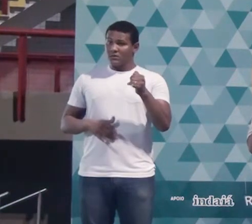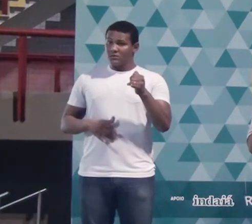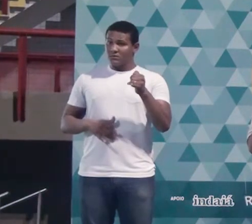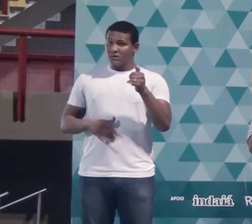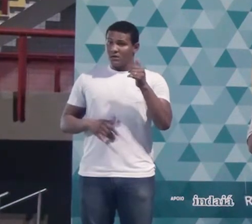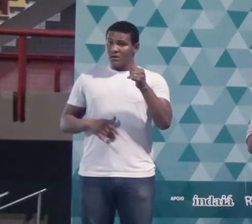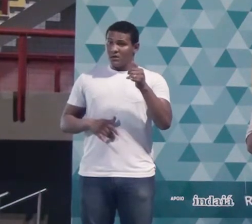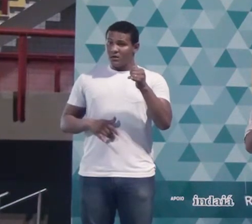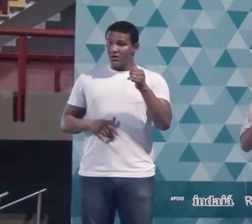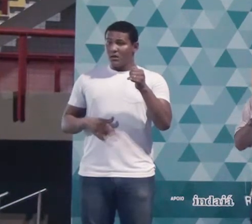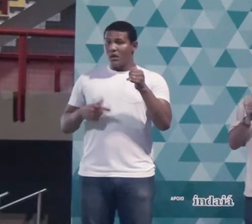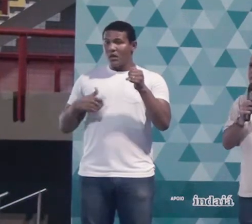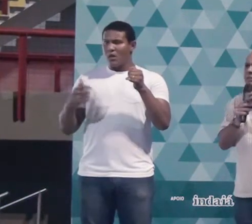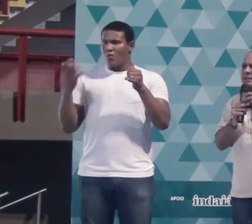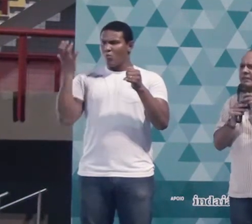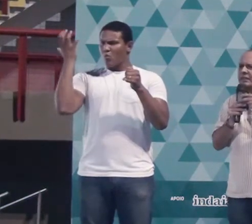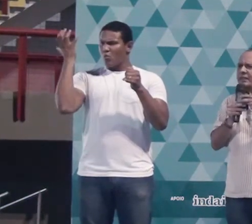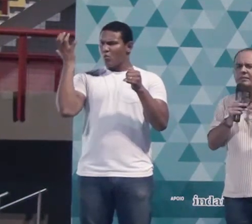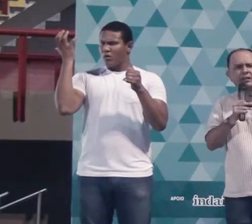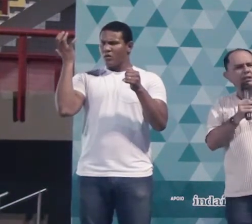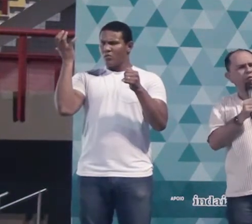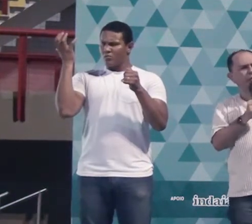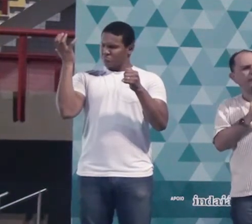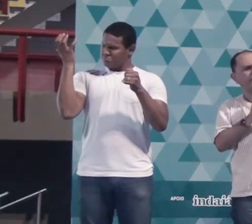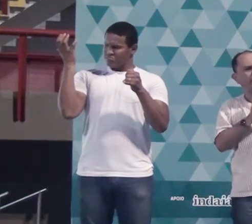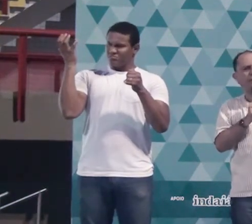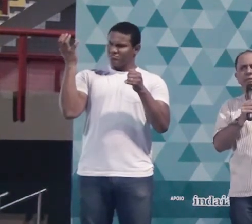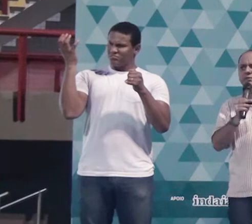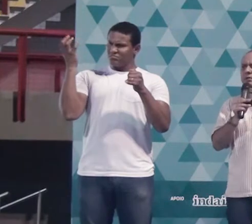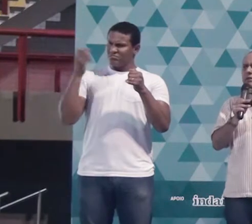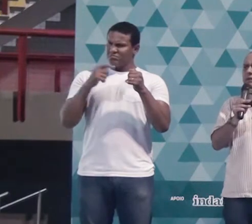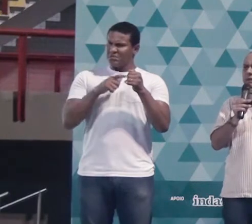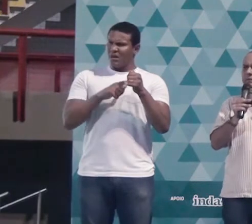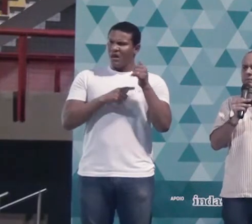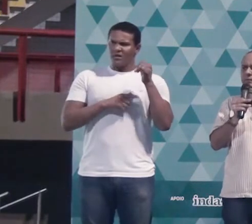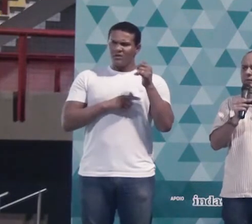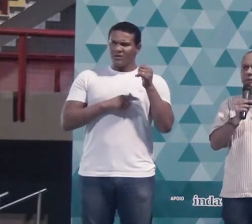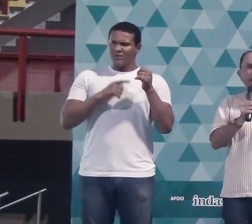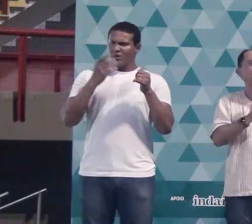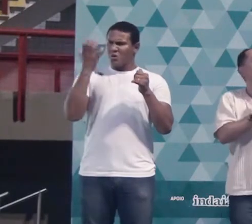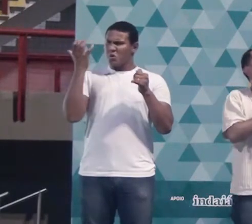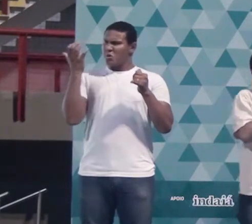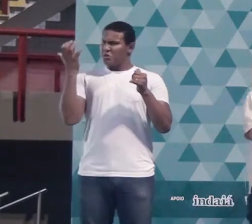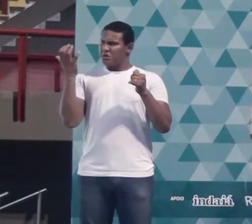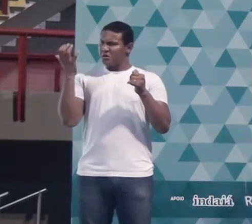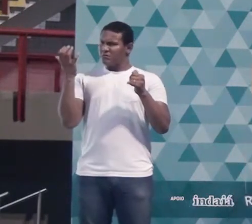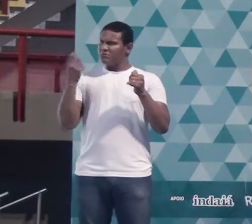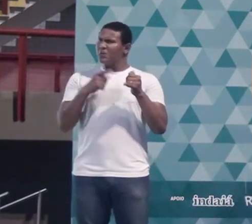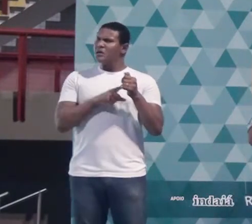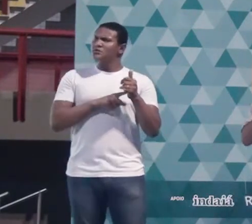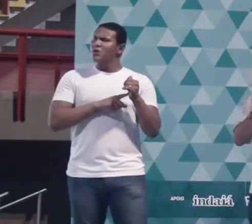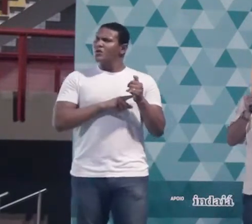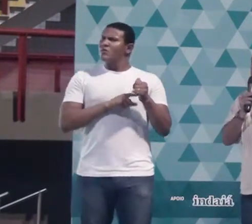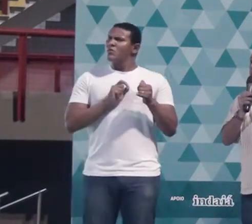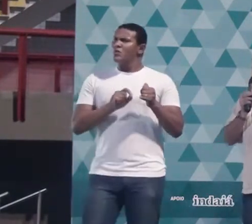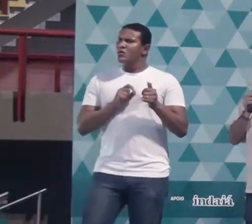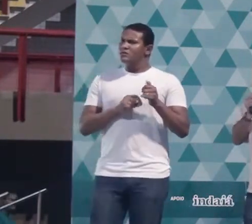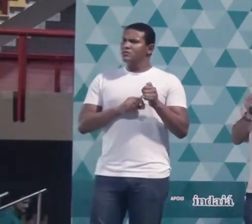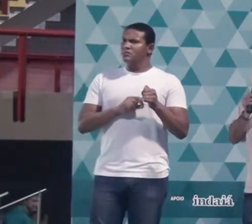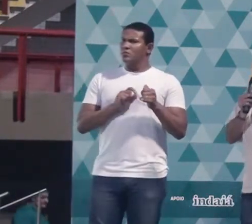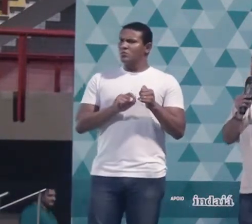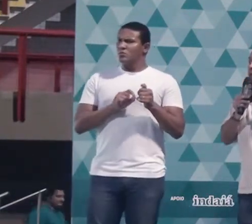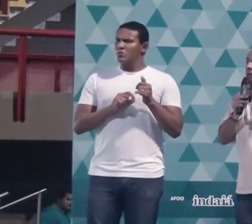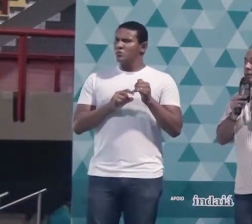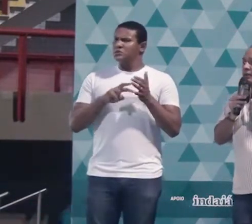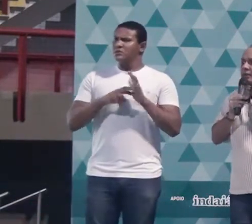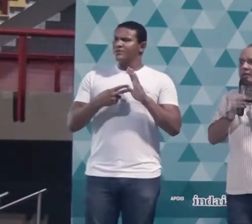sou coqueiro. O que isso representa, hein? Tu queres revólver, sou coqueiro. O que o revólver quer dizer?